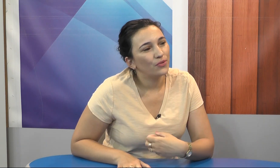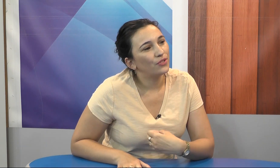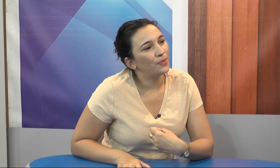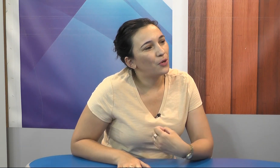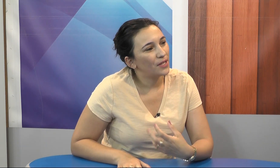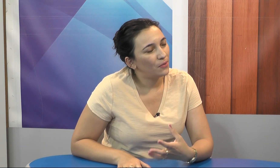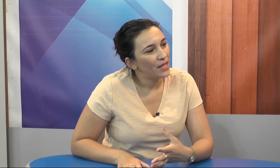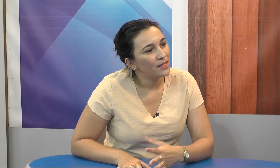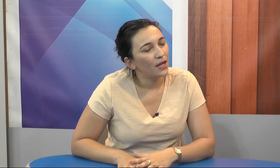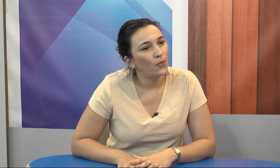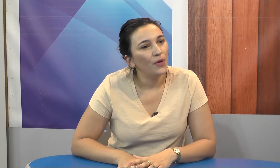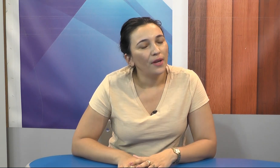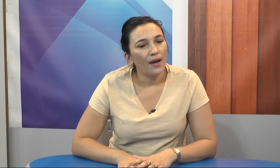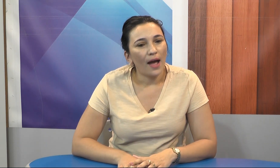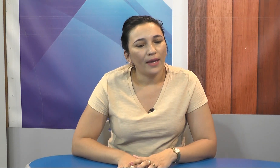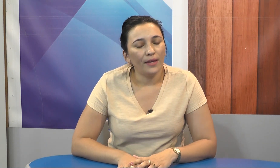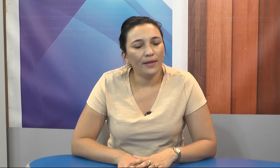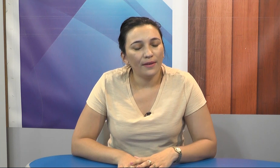de pós-graduação. Aí,